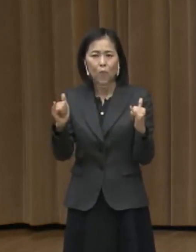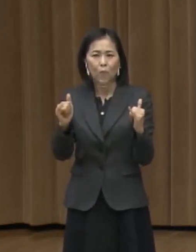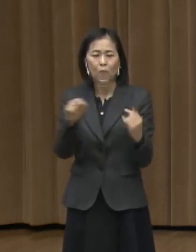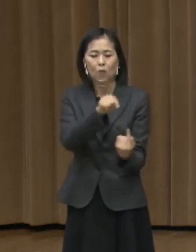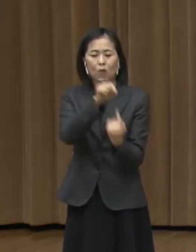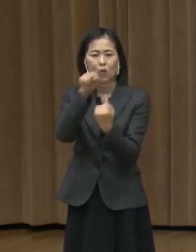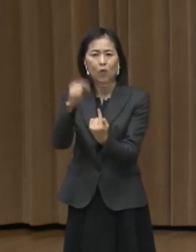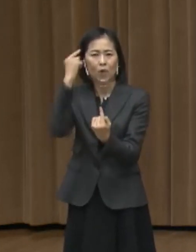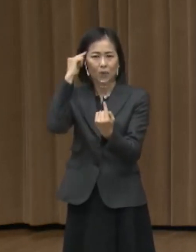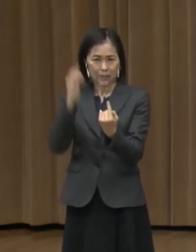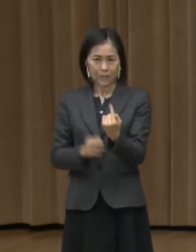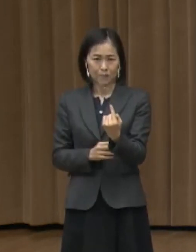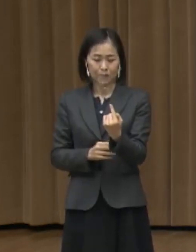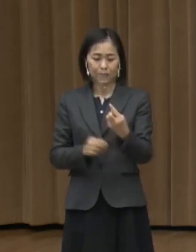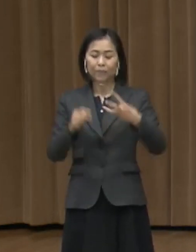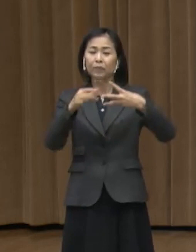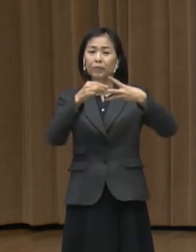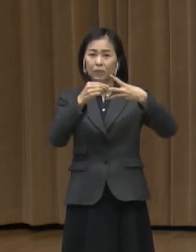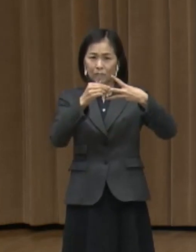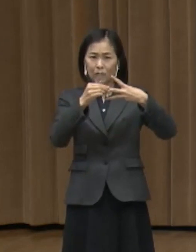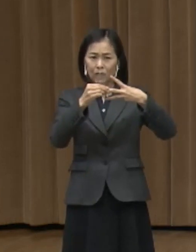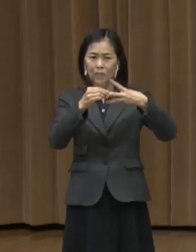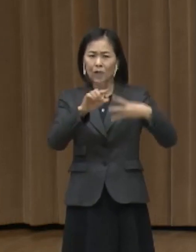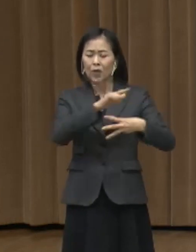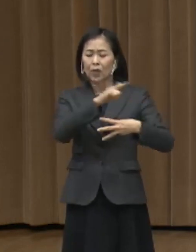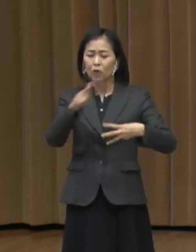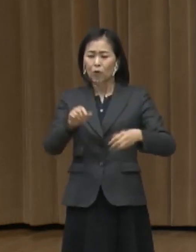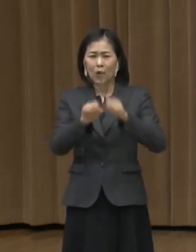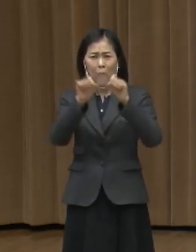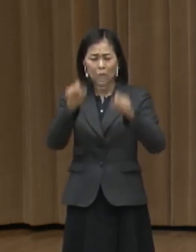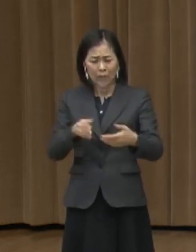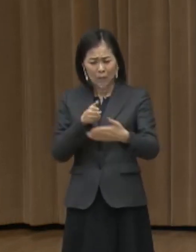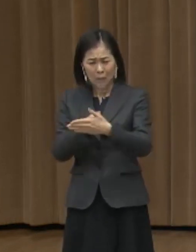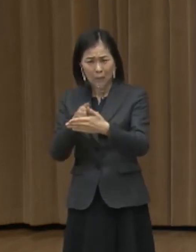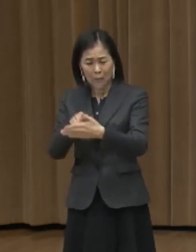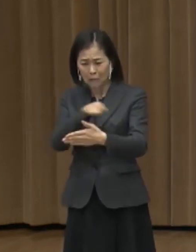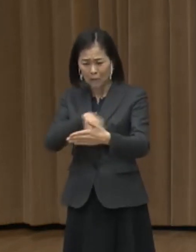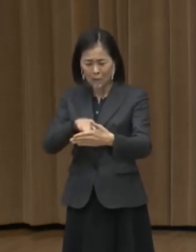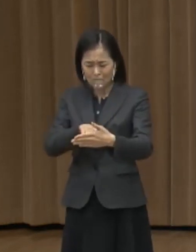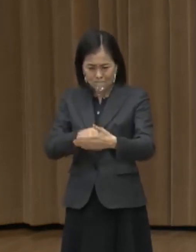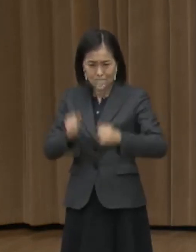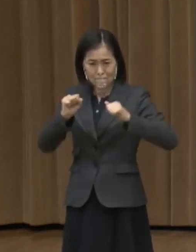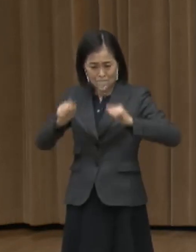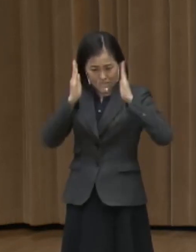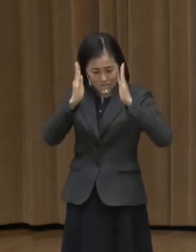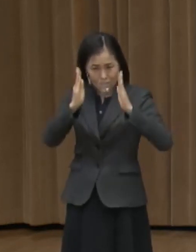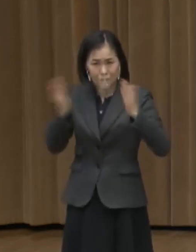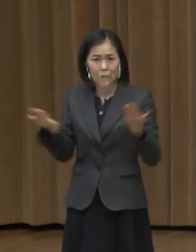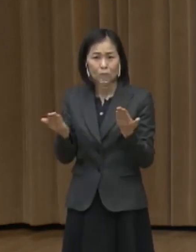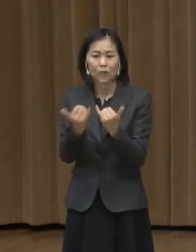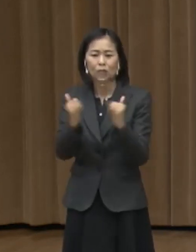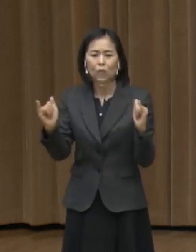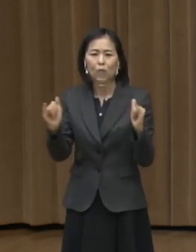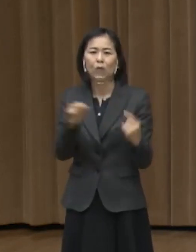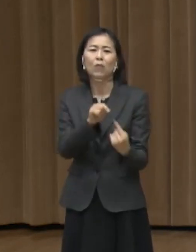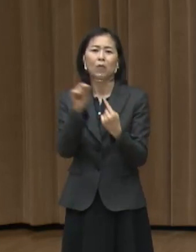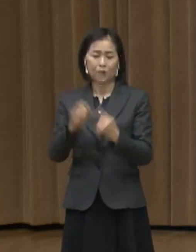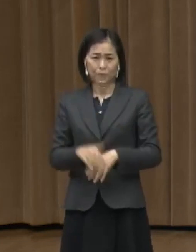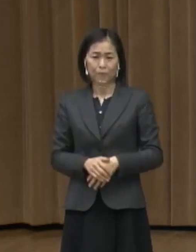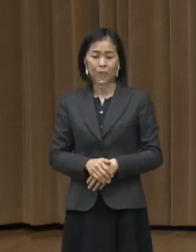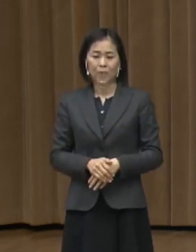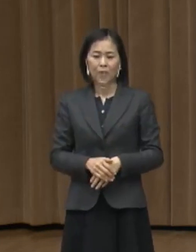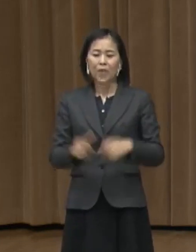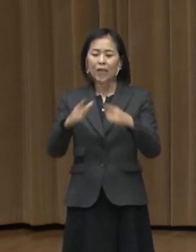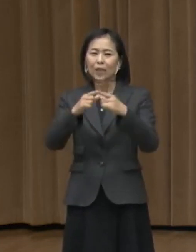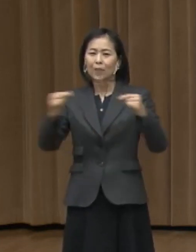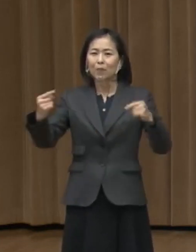つ目は困難な課題にチャレンジしている人材の登用です。日本一暮らしやすい埼玉の実